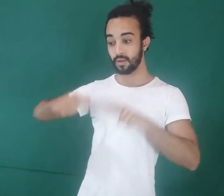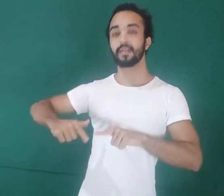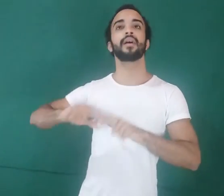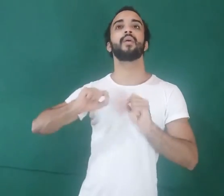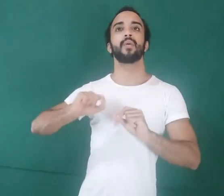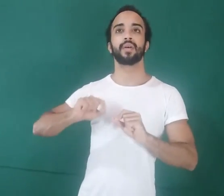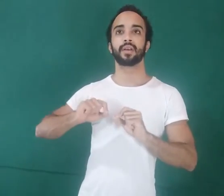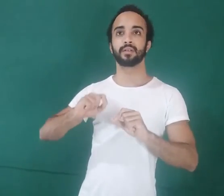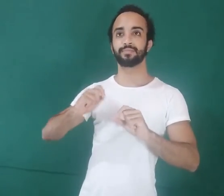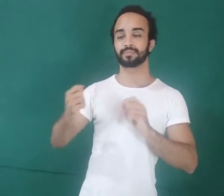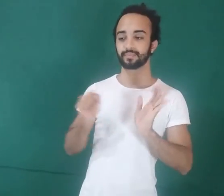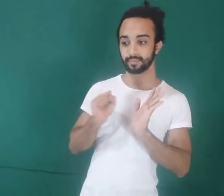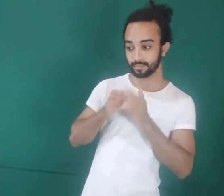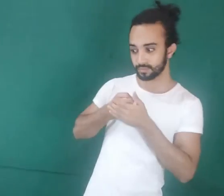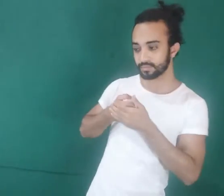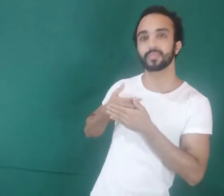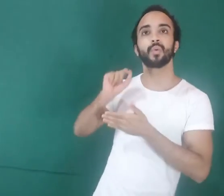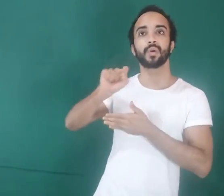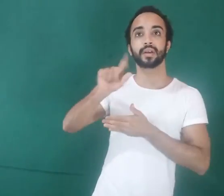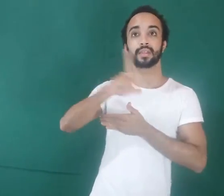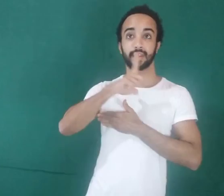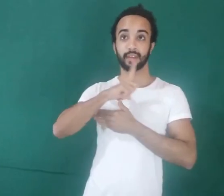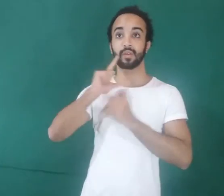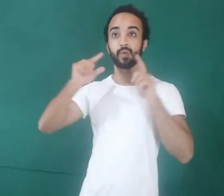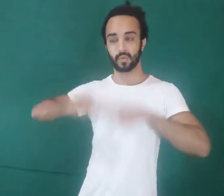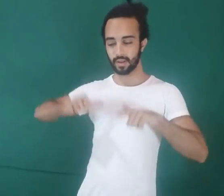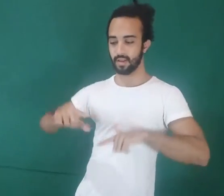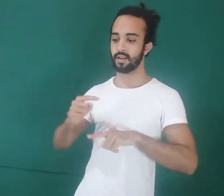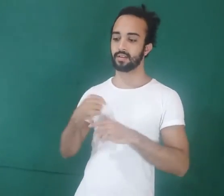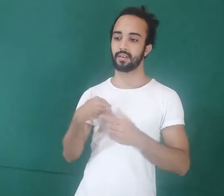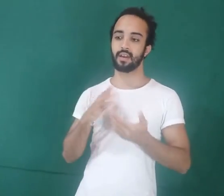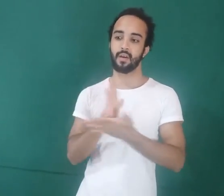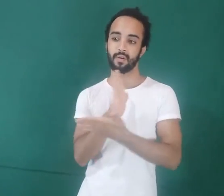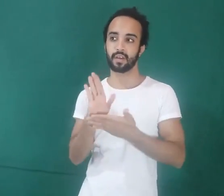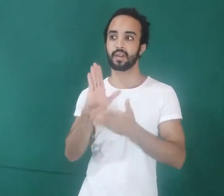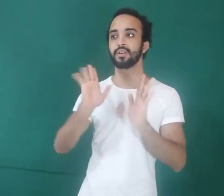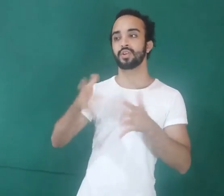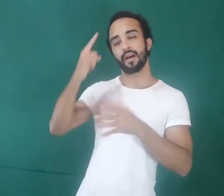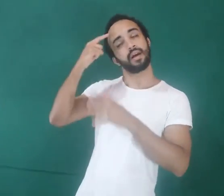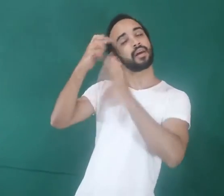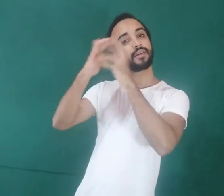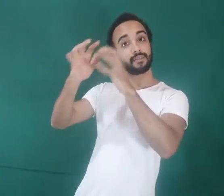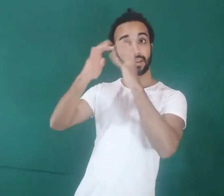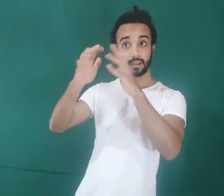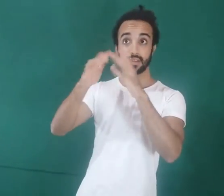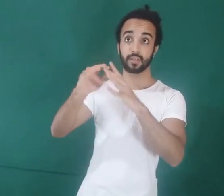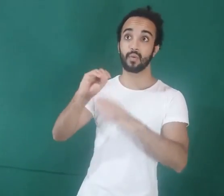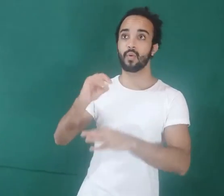anônimos que eu tô aí. Então, existe a possibilidade de em algum momento alguém já ter refletido ou até mesmo rido através de algum